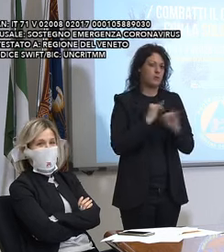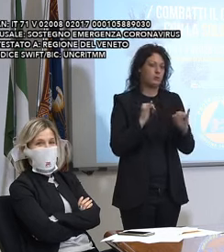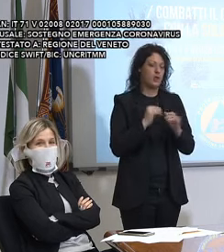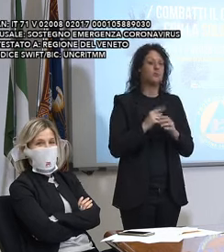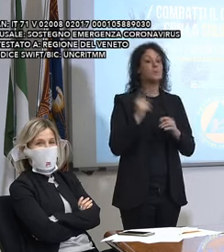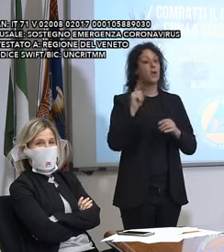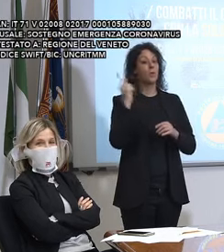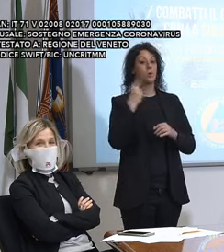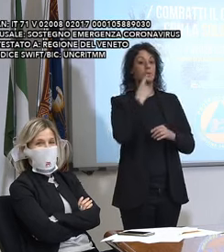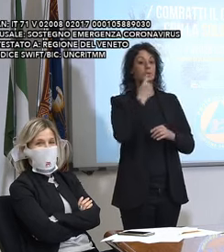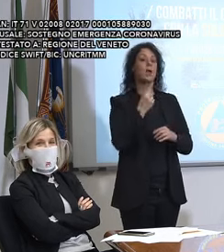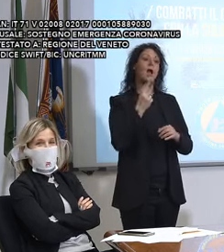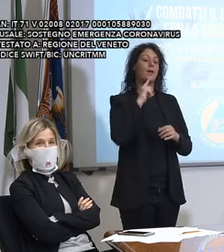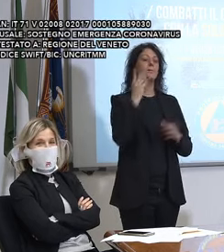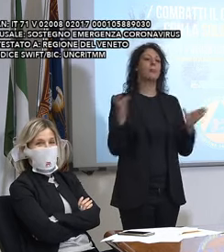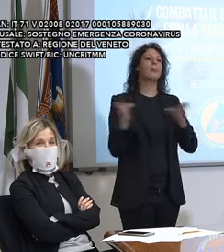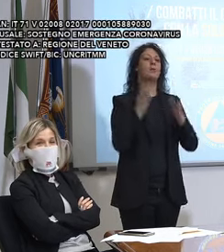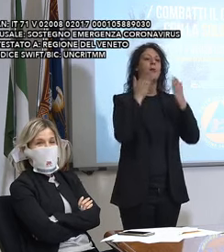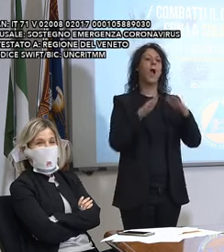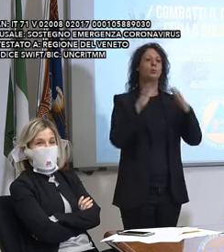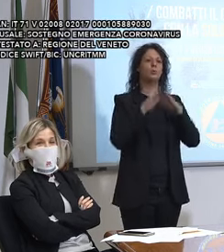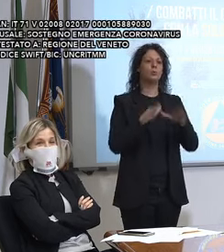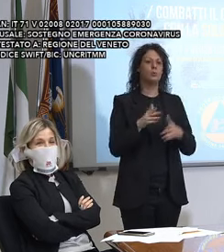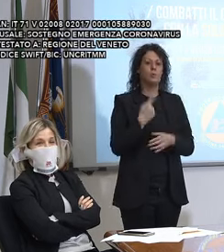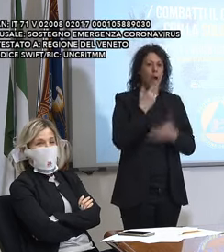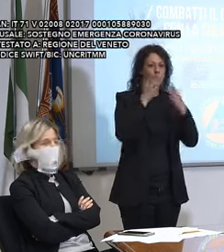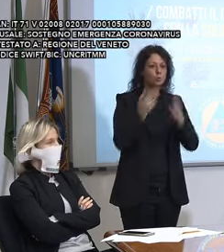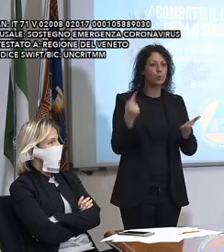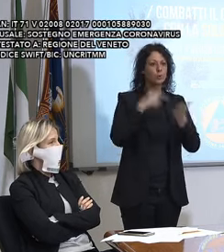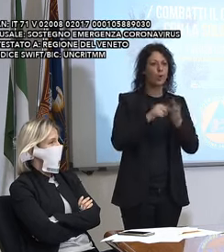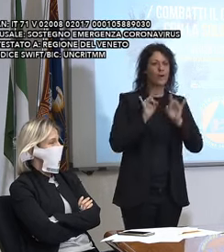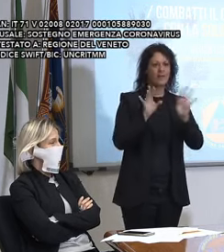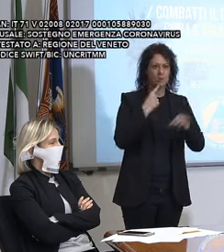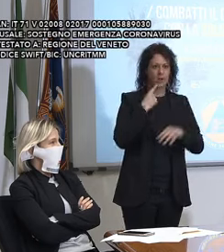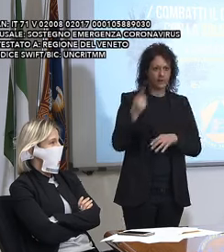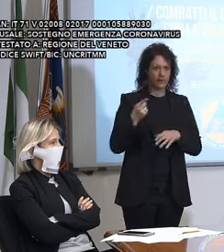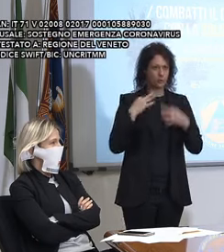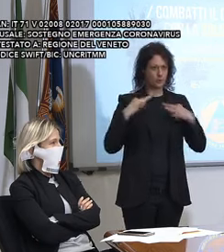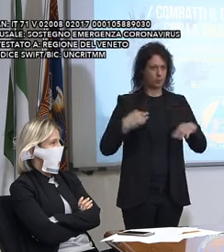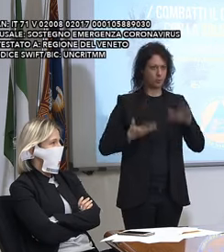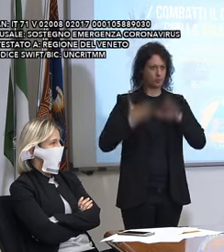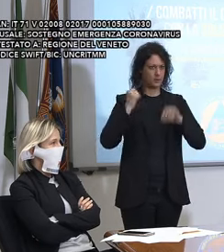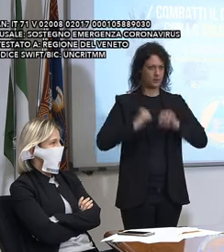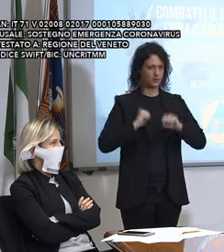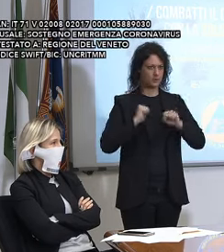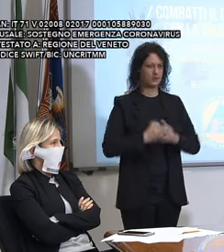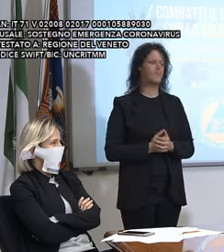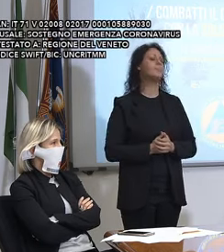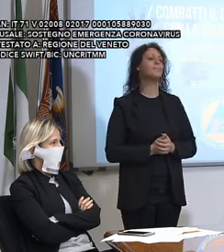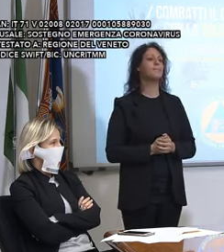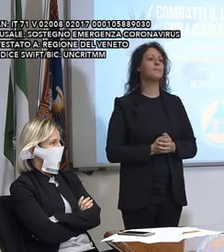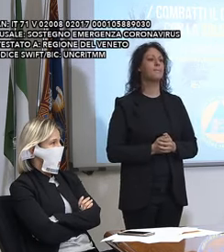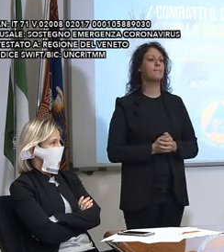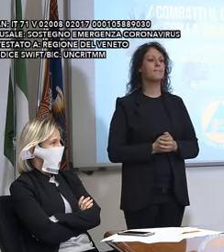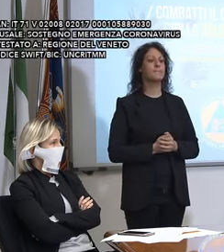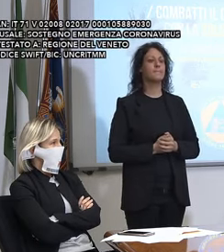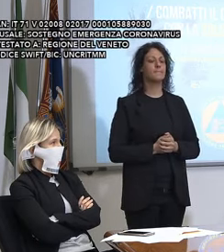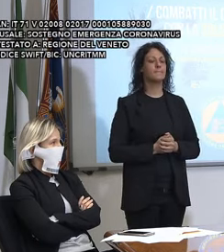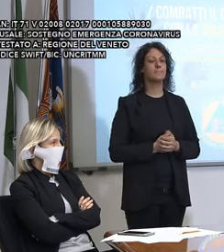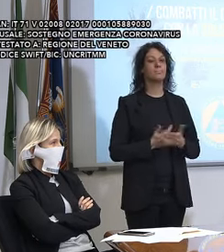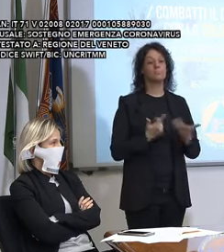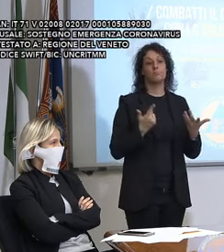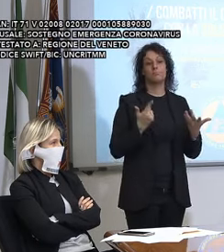lo dice l'OMS. Pensiamo che la finestra più utile e più sicura, che non al 100% ma sicuramente